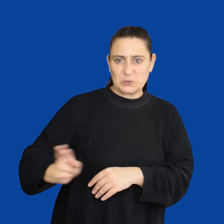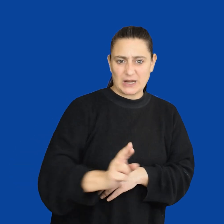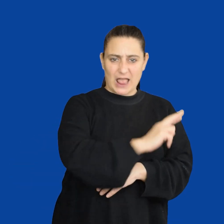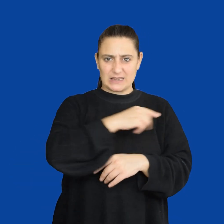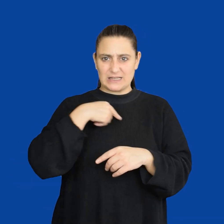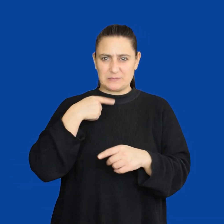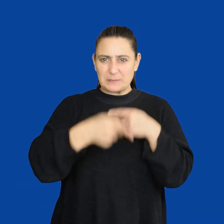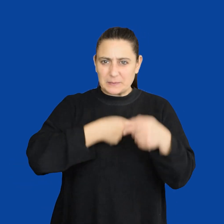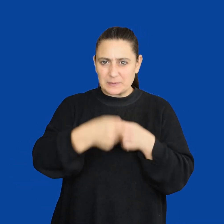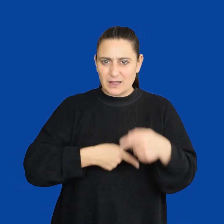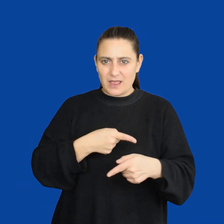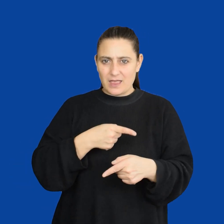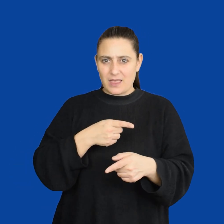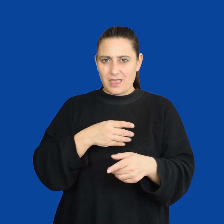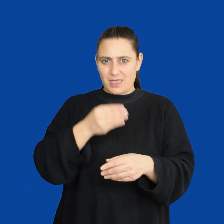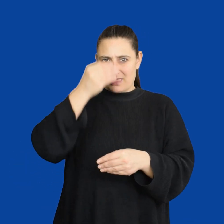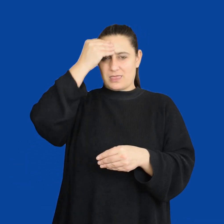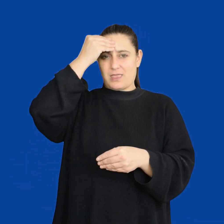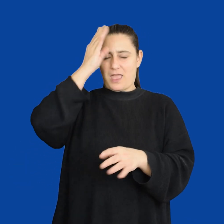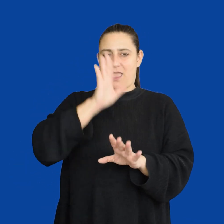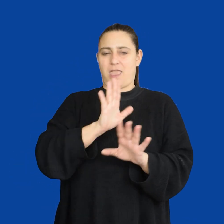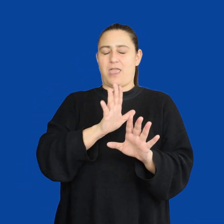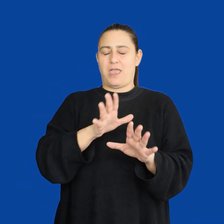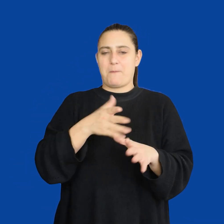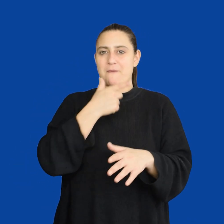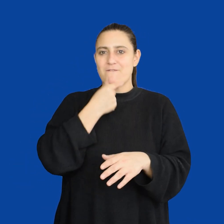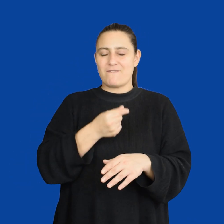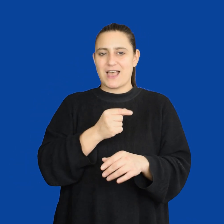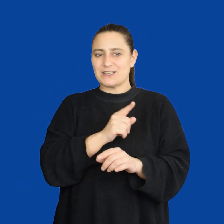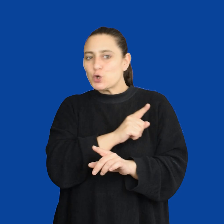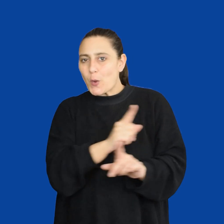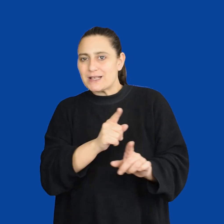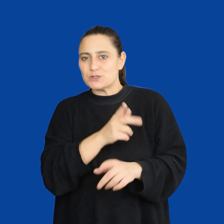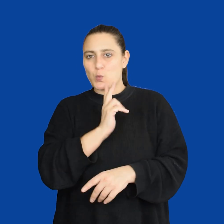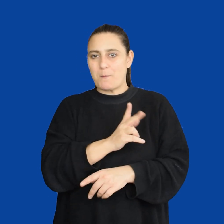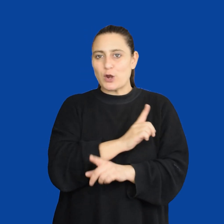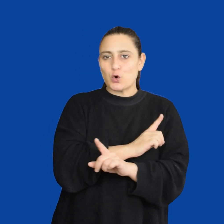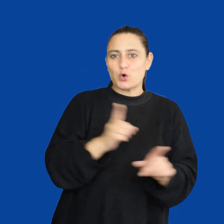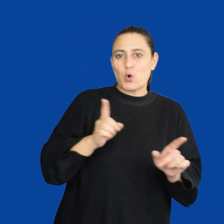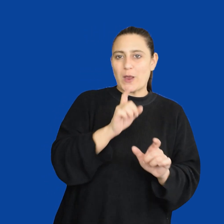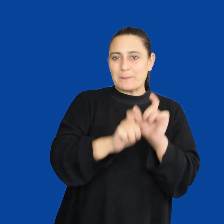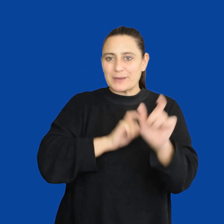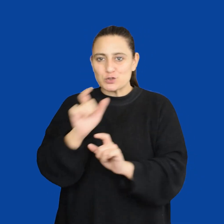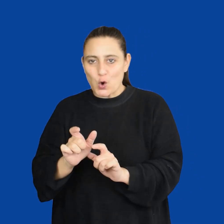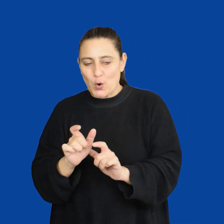ratas, con la finalidad de que no sean percibidos como individuo o como una colectividad humana, sino como